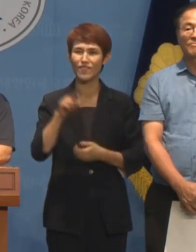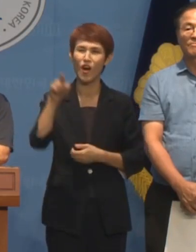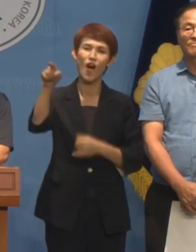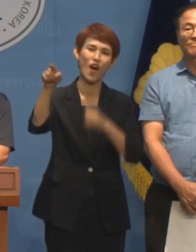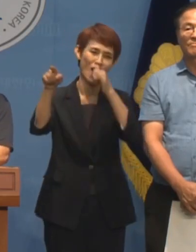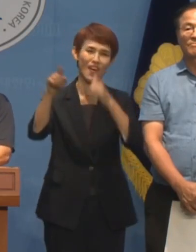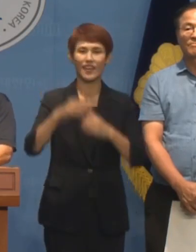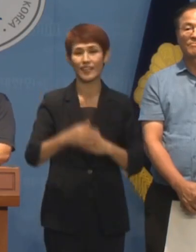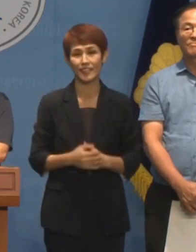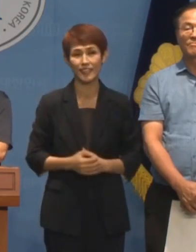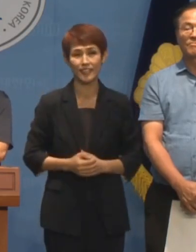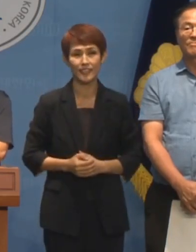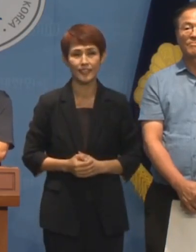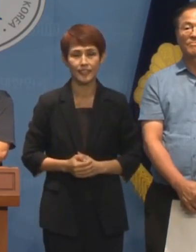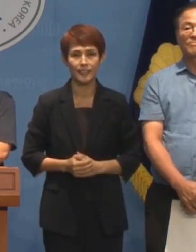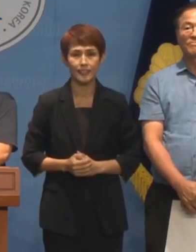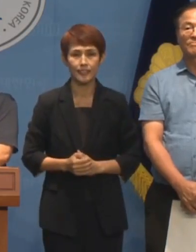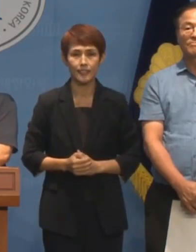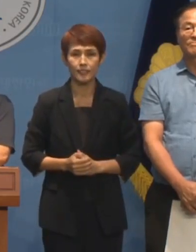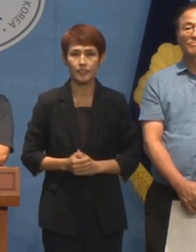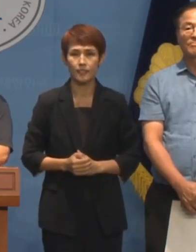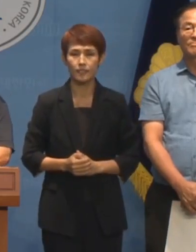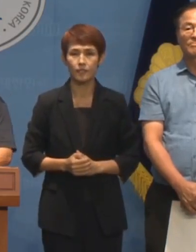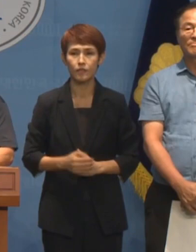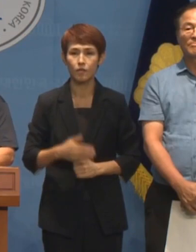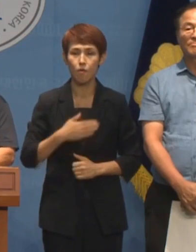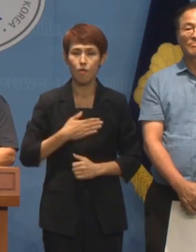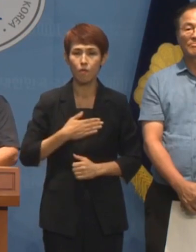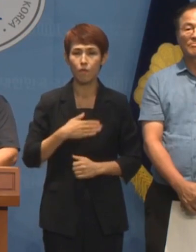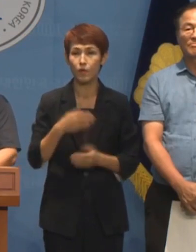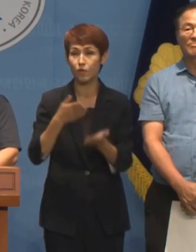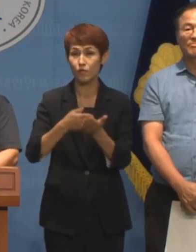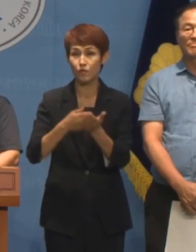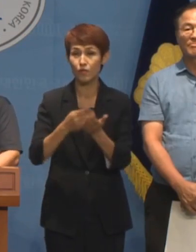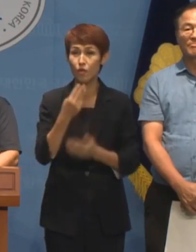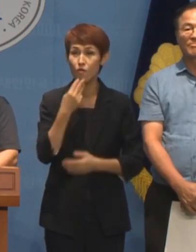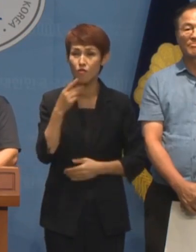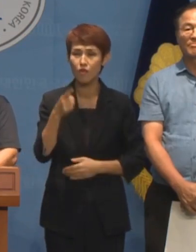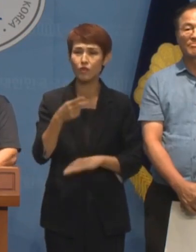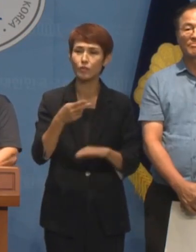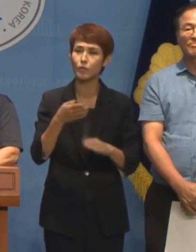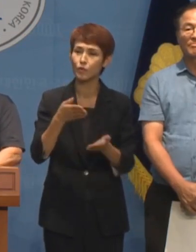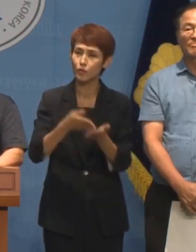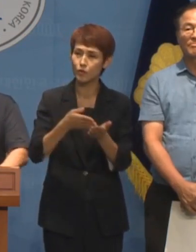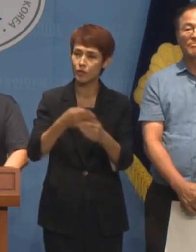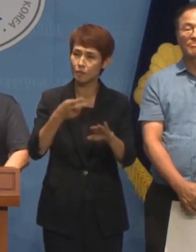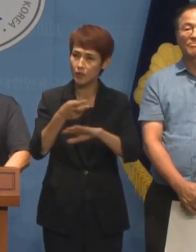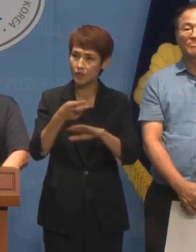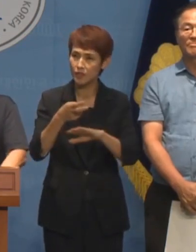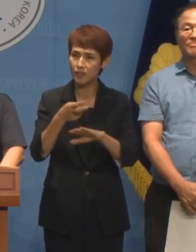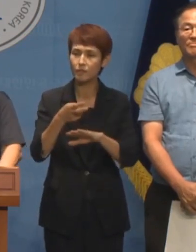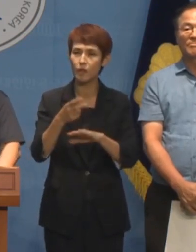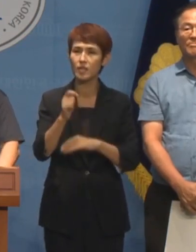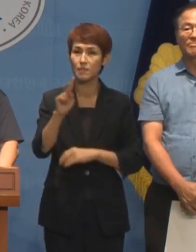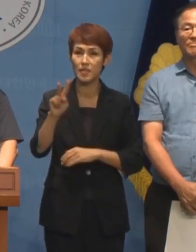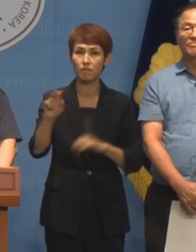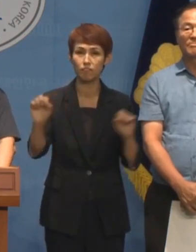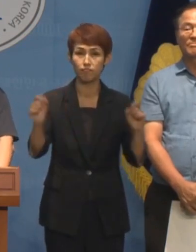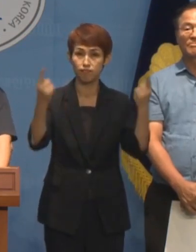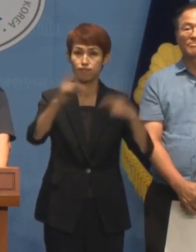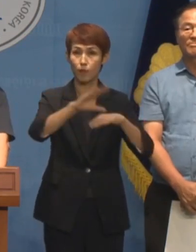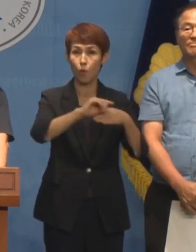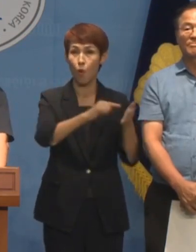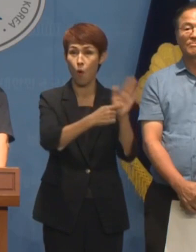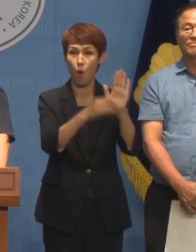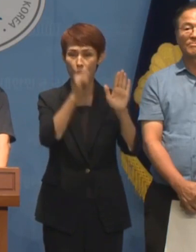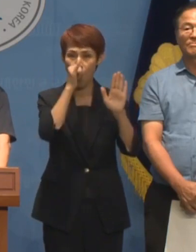계십니다. 지금 보니까 오마이뉴스, 서울의 소리, 뉴스버스, 안진걸 TV 등에서 지금 생방송도 해주는데